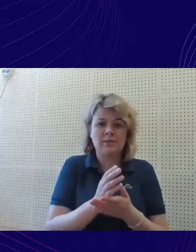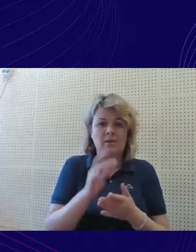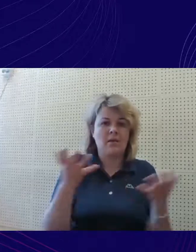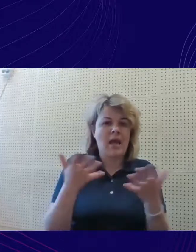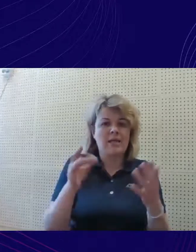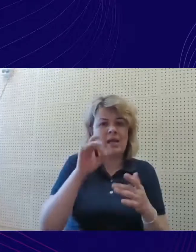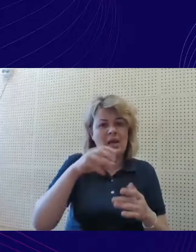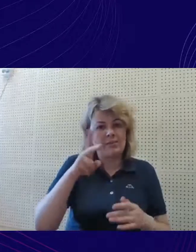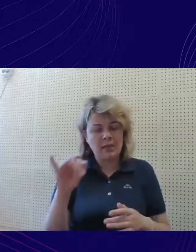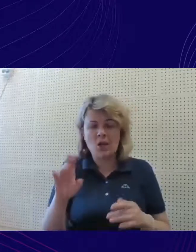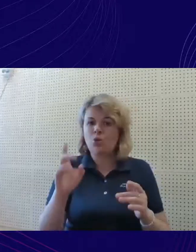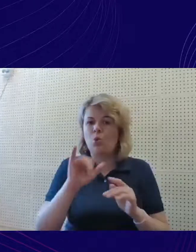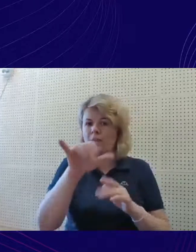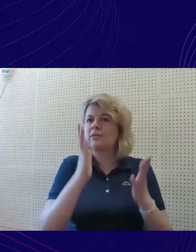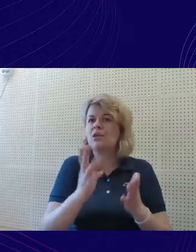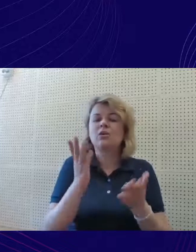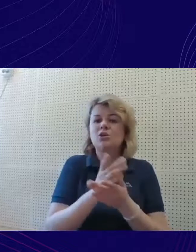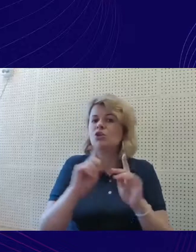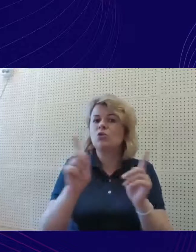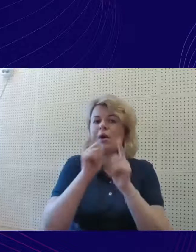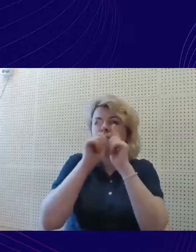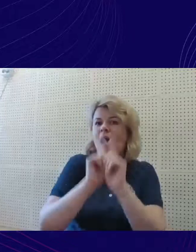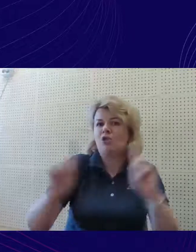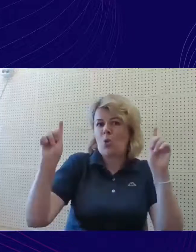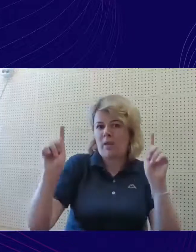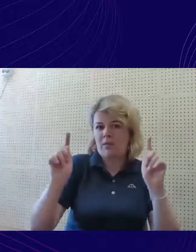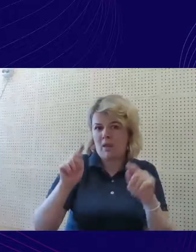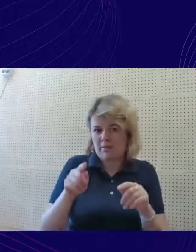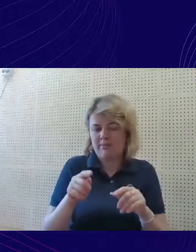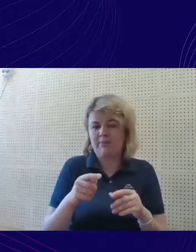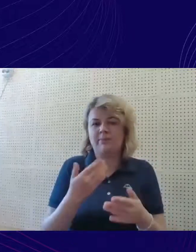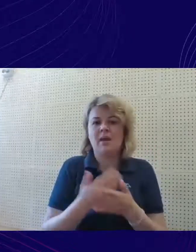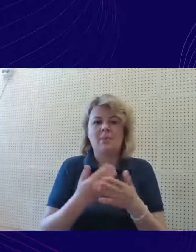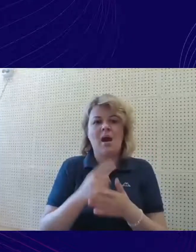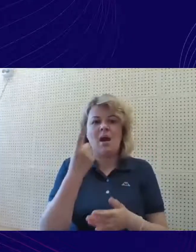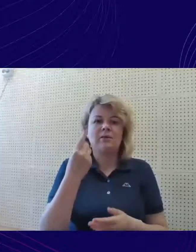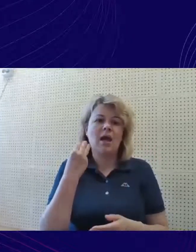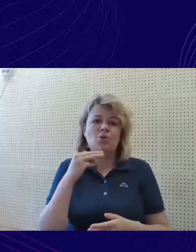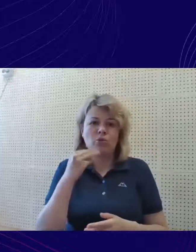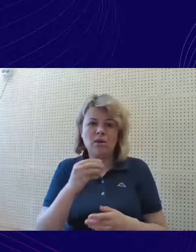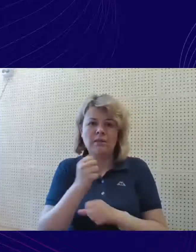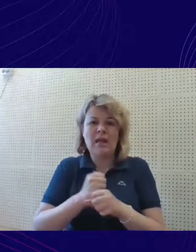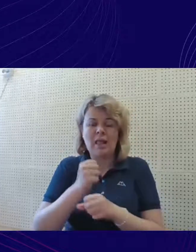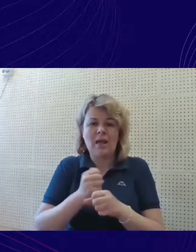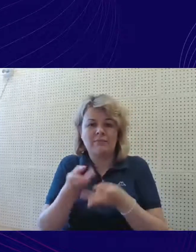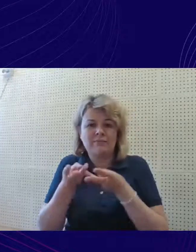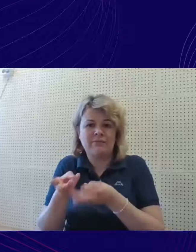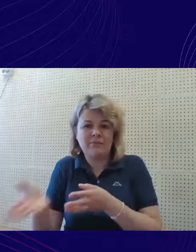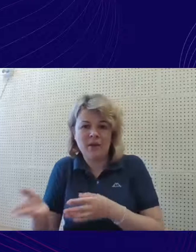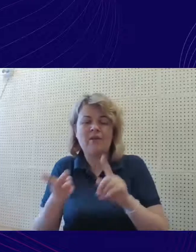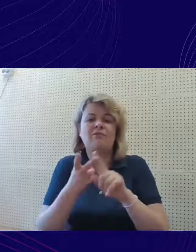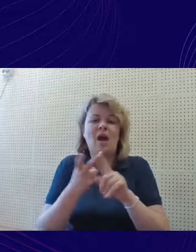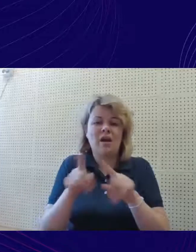изюминка в рецепте, да, вот знаете, там, одна тетушка делает печенье, вторая тетушка делает печенье по ее